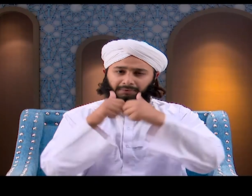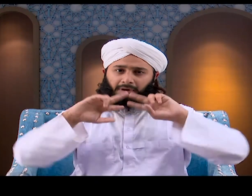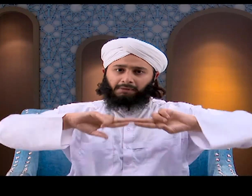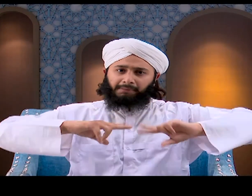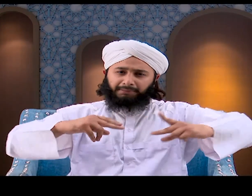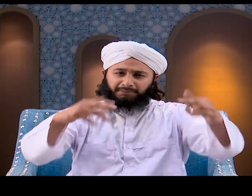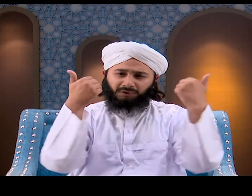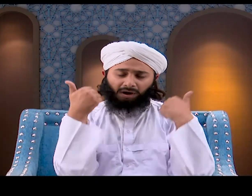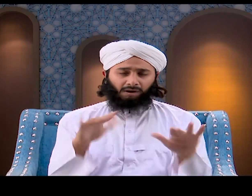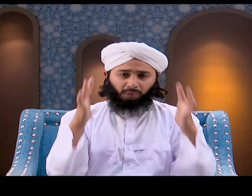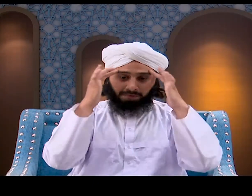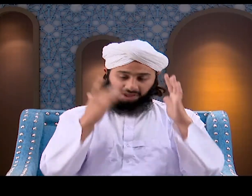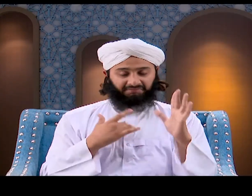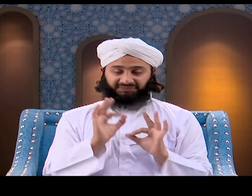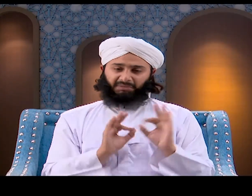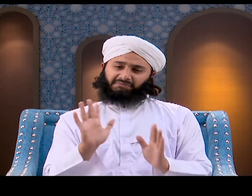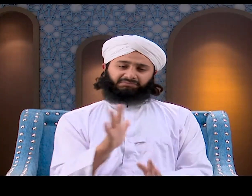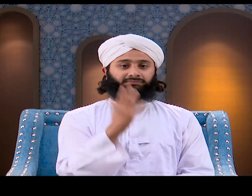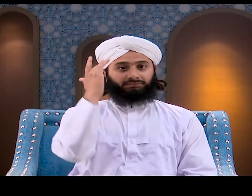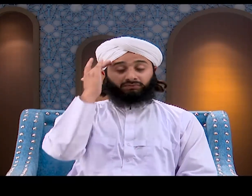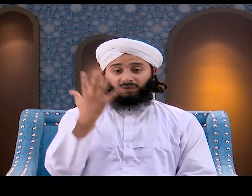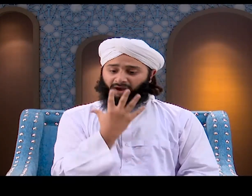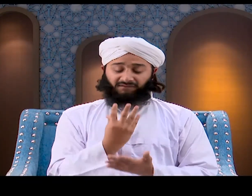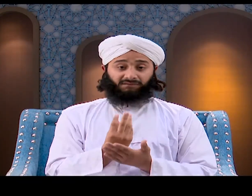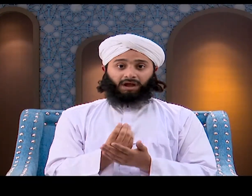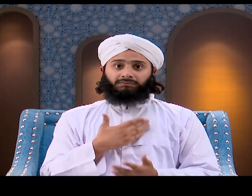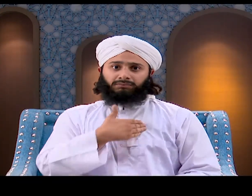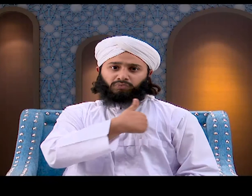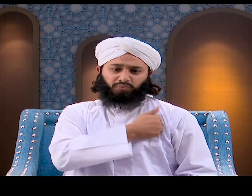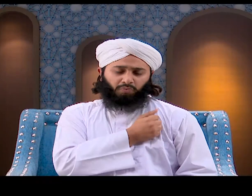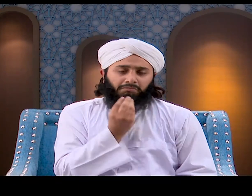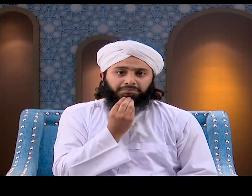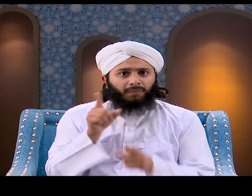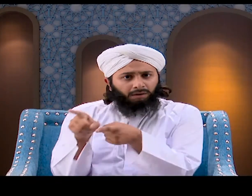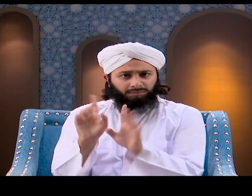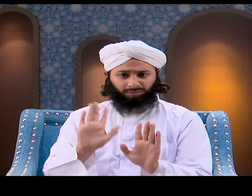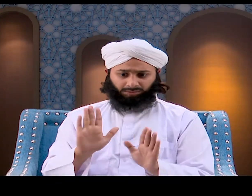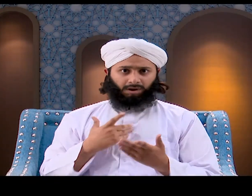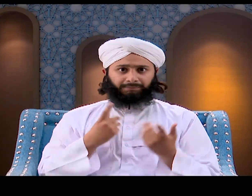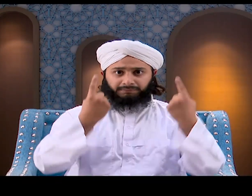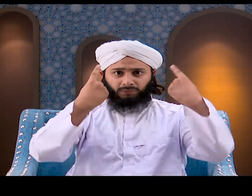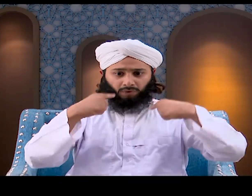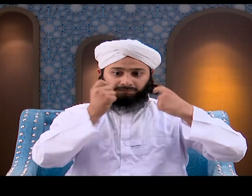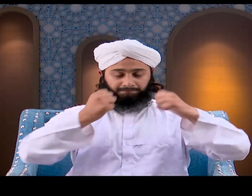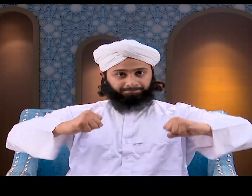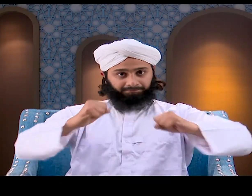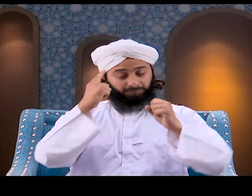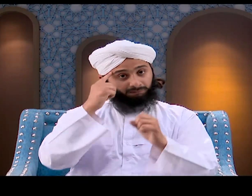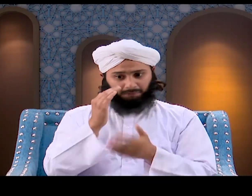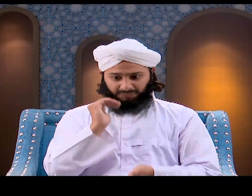ہو گیا، میں تو بڑی احتیاط سے گاڑی چلاتا ہوں، وغیرہ وغیرہ۔ موت صرف بوڑھوں کے لیے نہیں ہے، موت جوانوں بلکہ بچوں کو